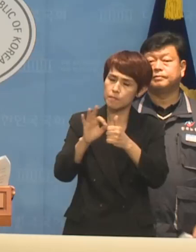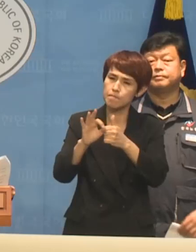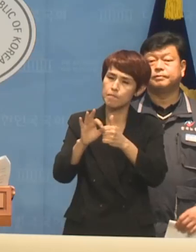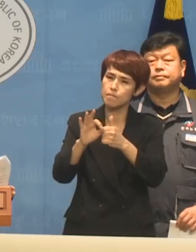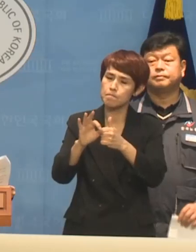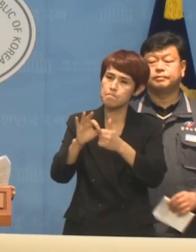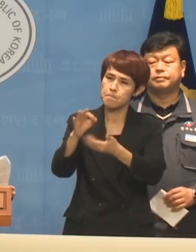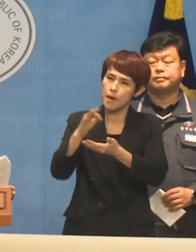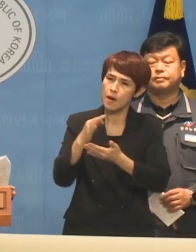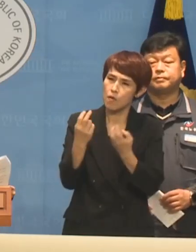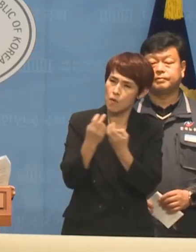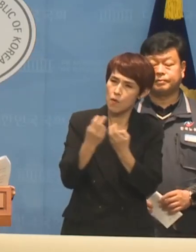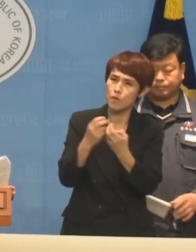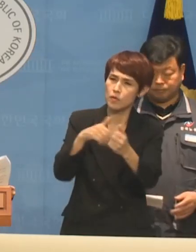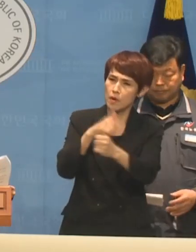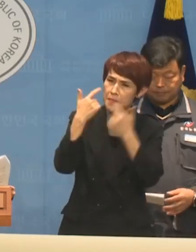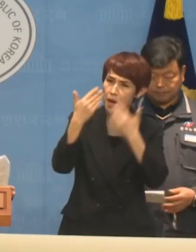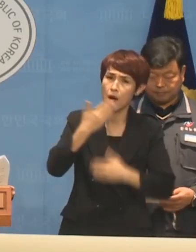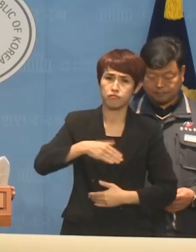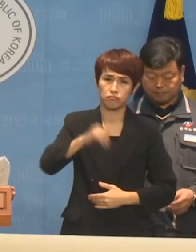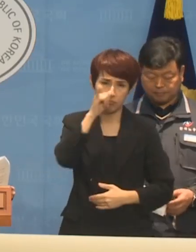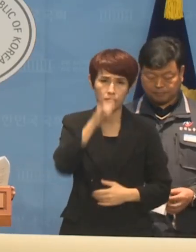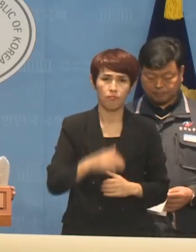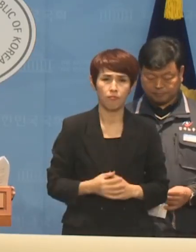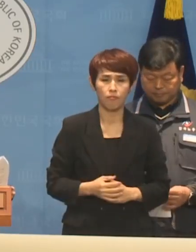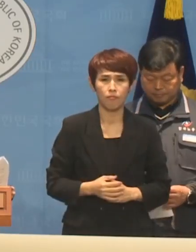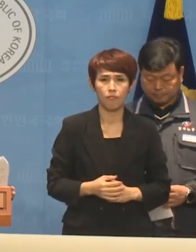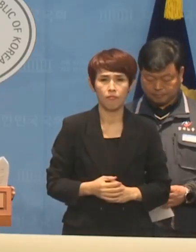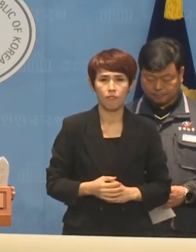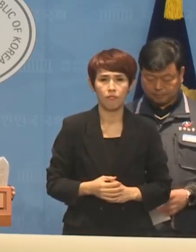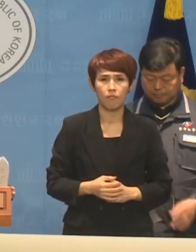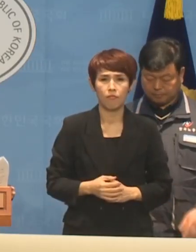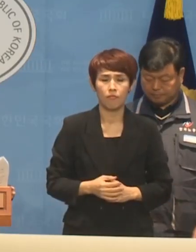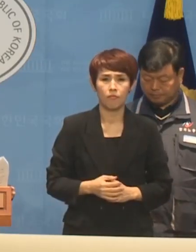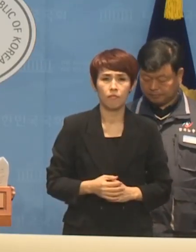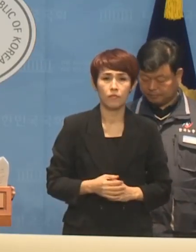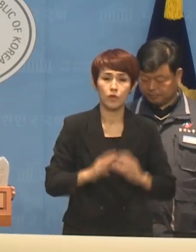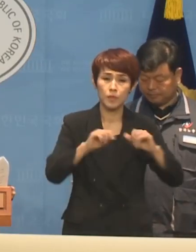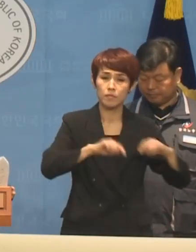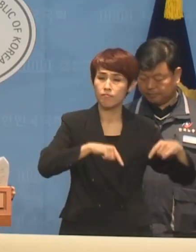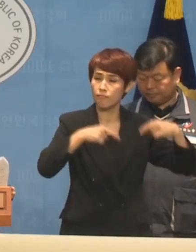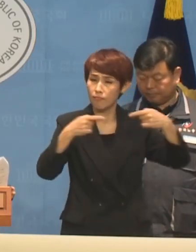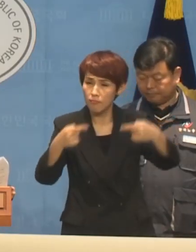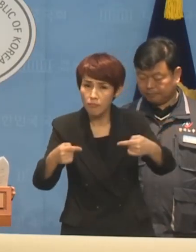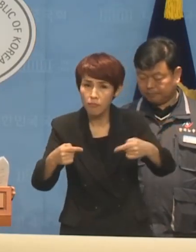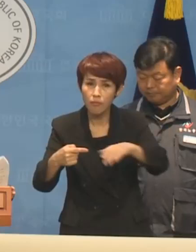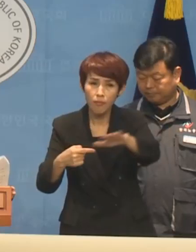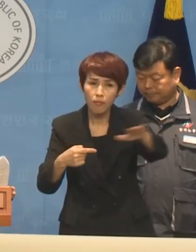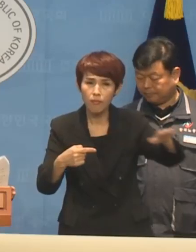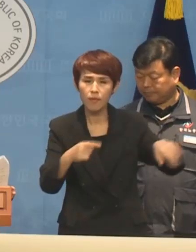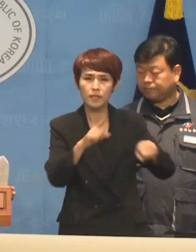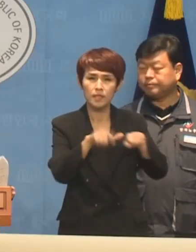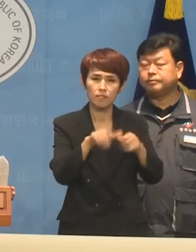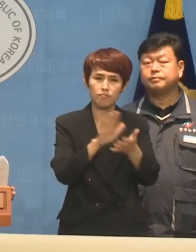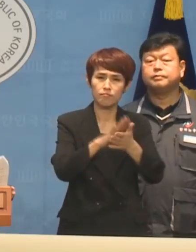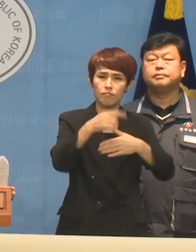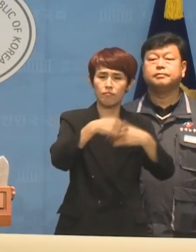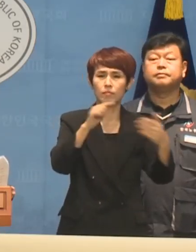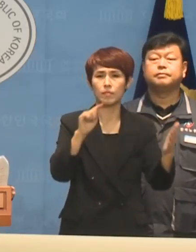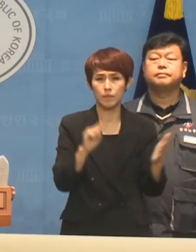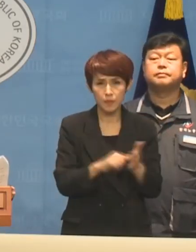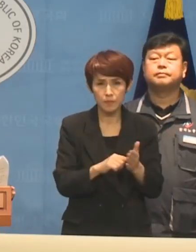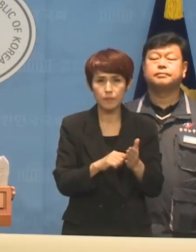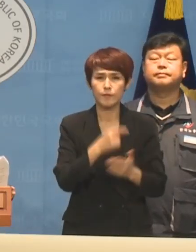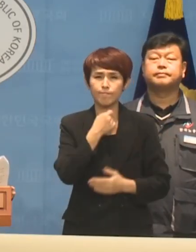무엇인지 명확히 확인한 바 있습니다. 그러나 참여했던 많은 사람들의 시간과 열정, 또 그